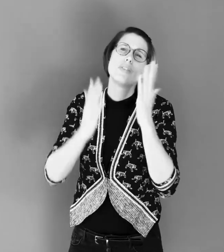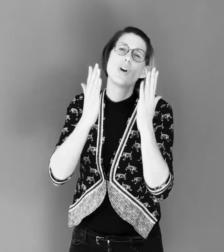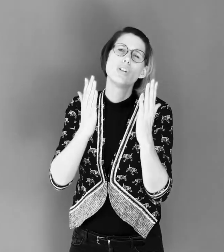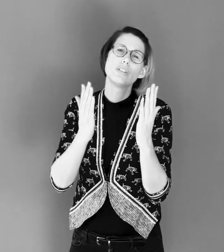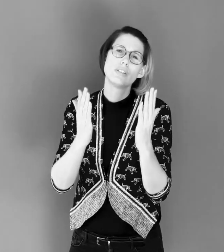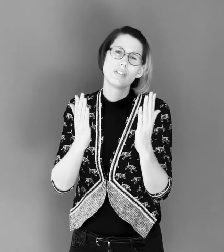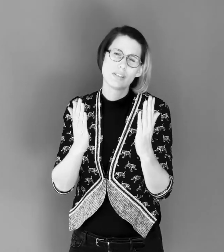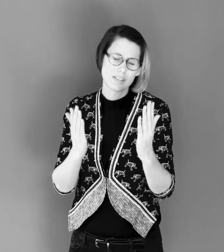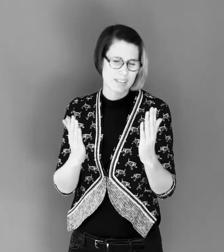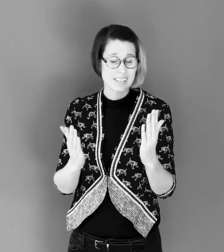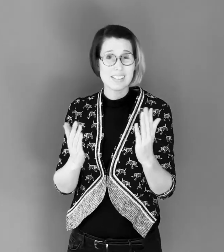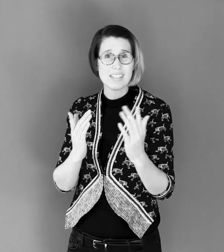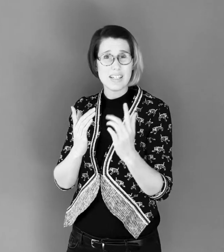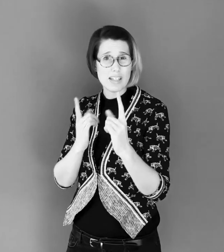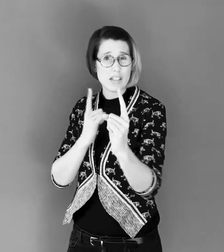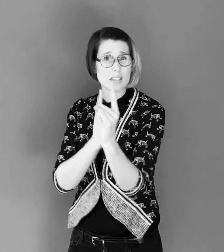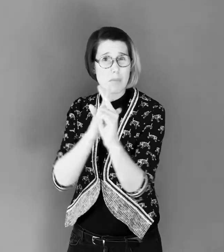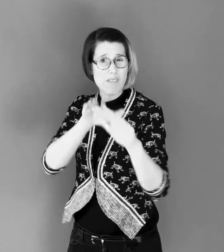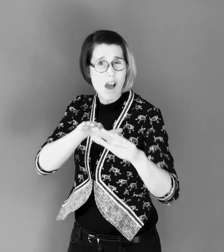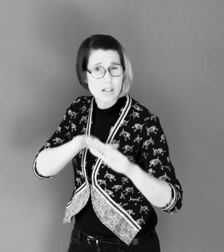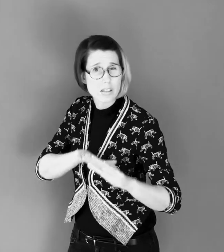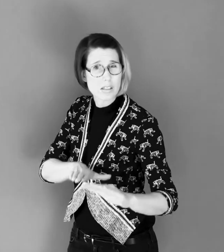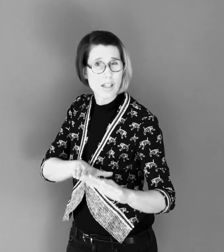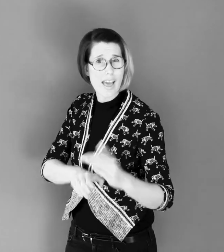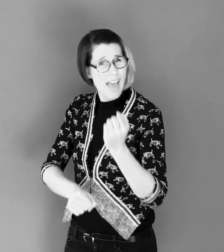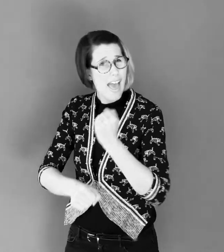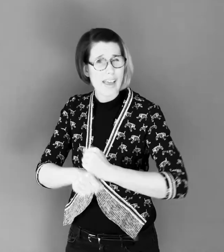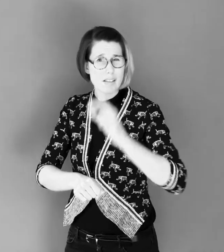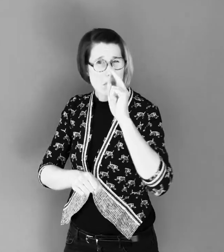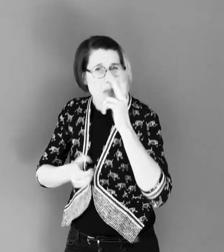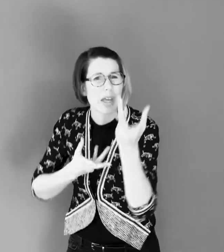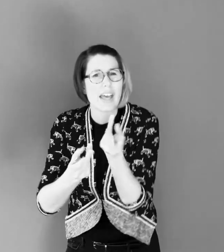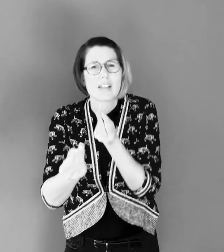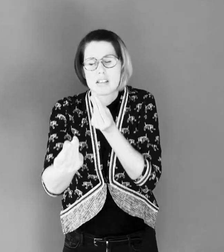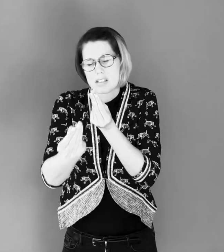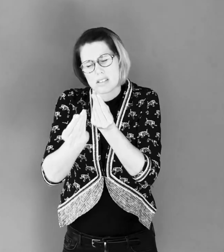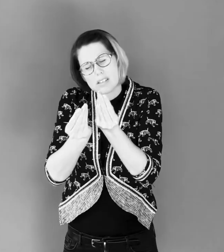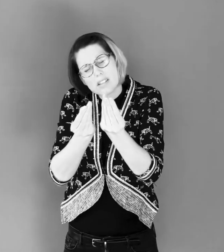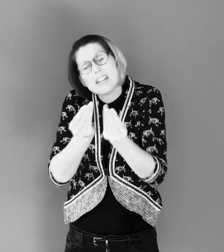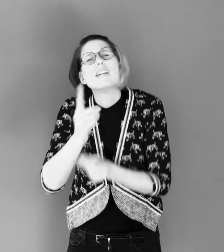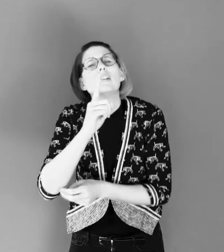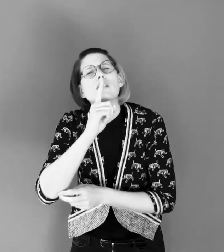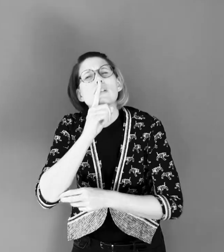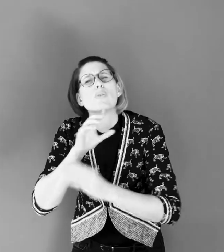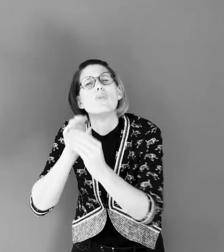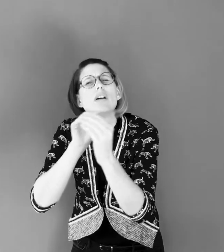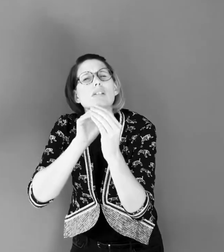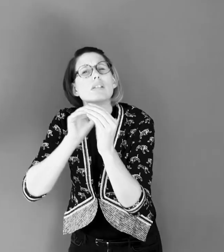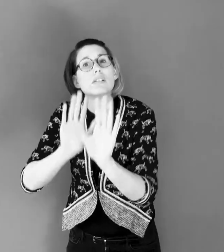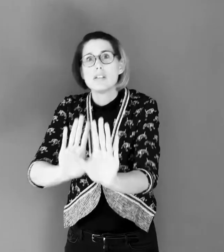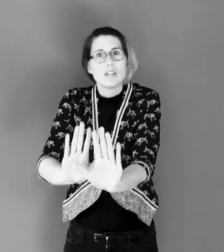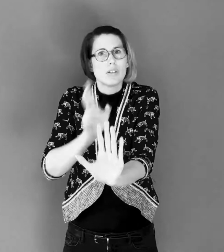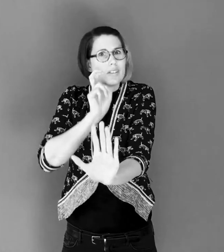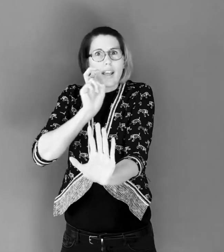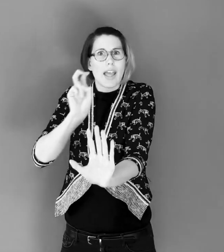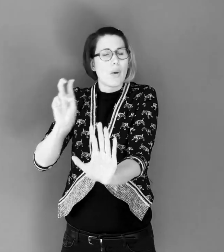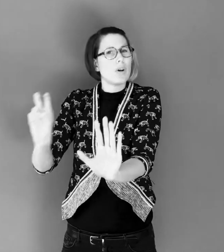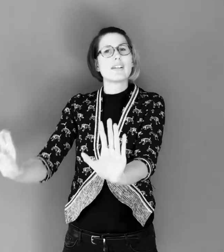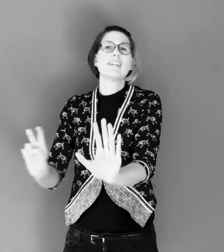lieverd. Samen wachten, echt proberen, zachtjes fluisteren. Nu niet schreeuwen, kijk, ik